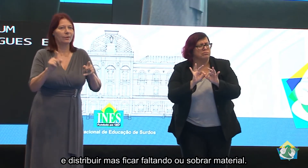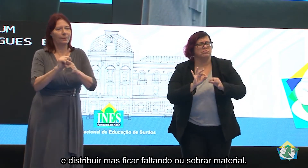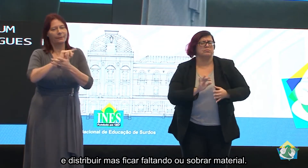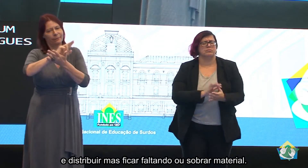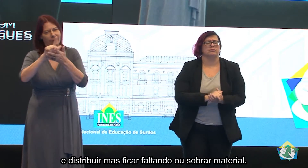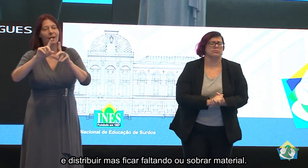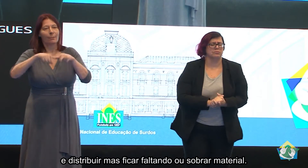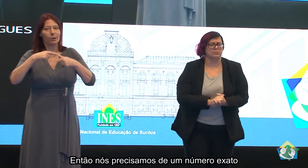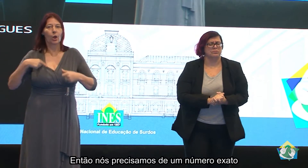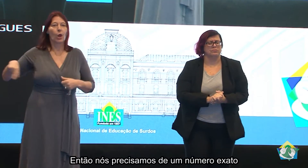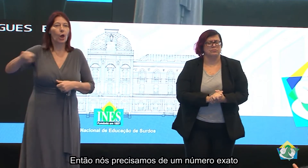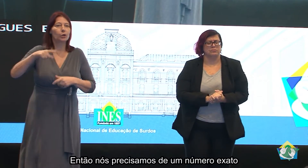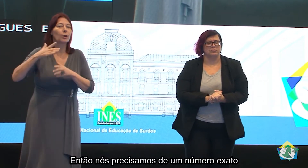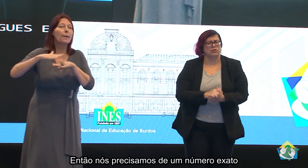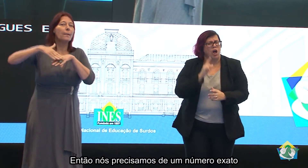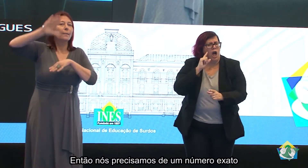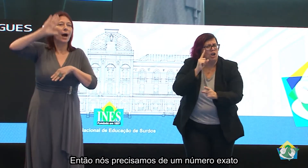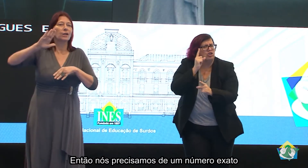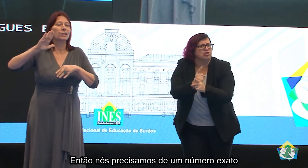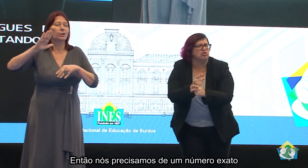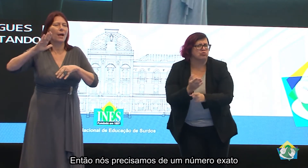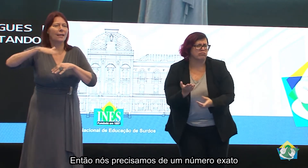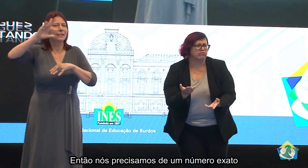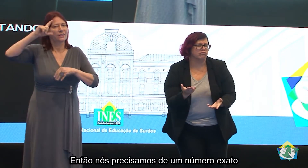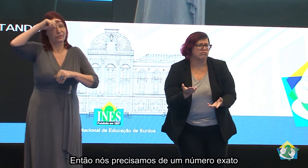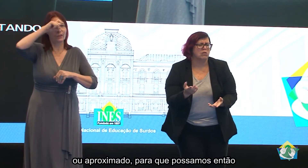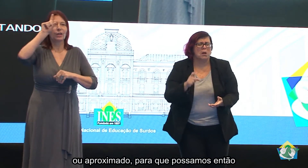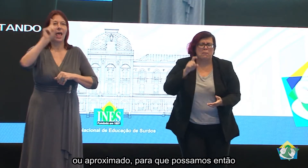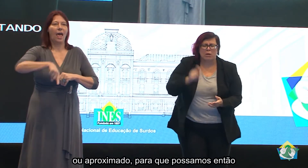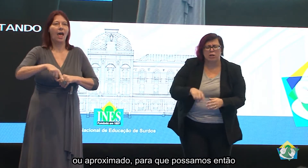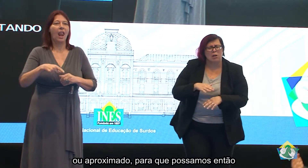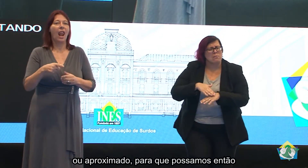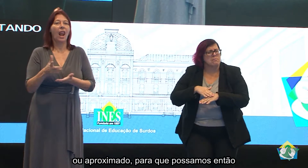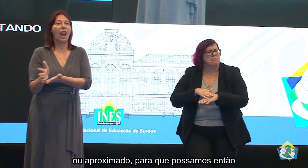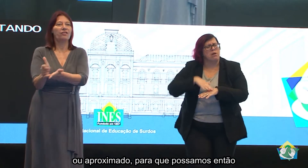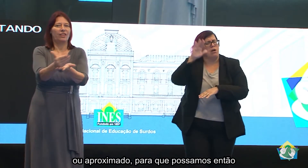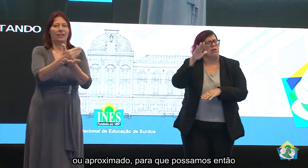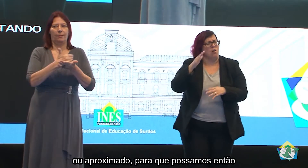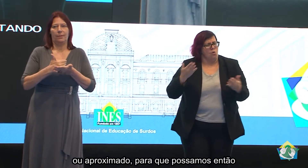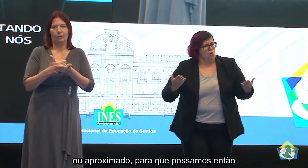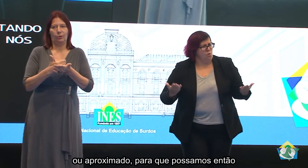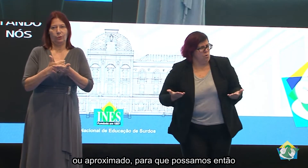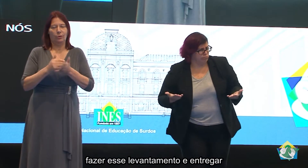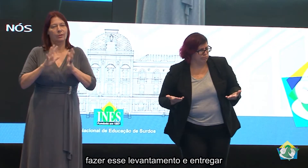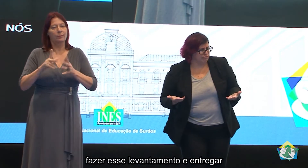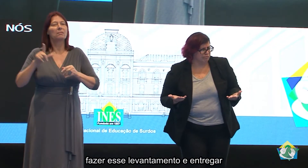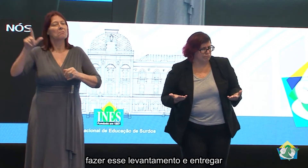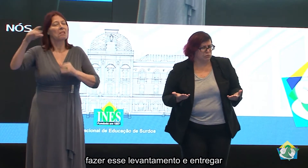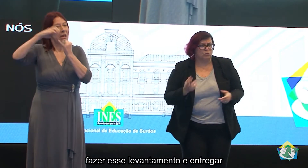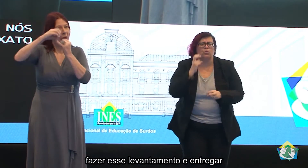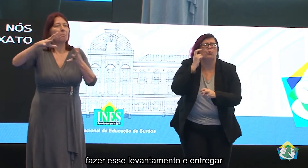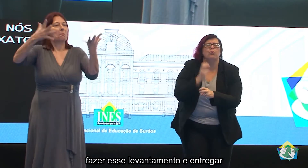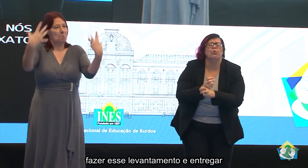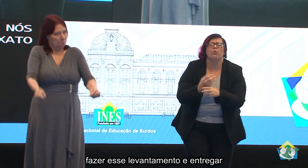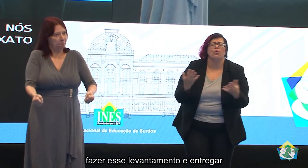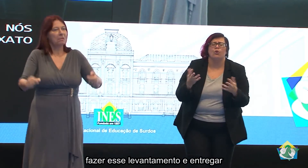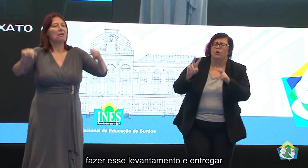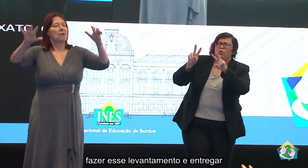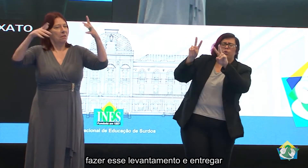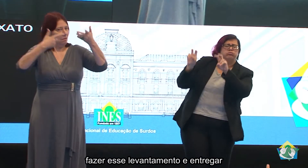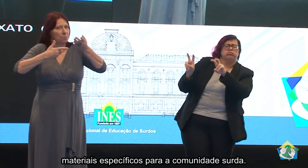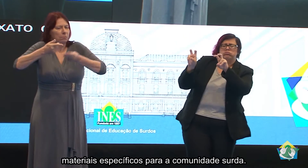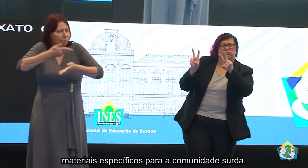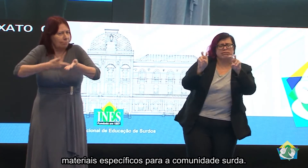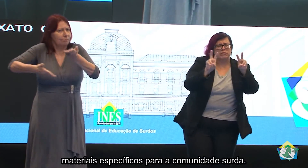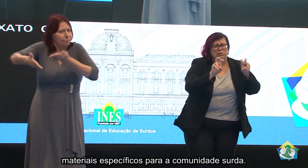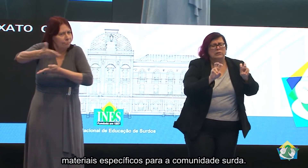ou sobrar material. Então, nós precisamos de um número exato ou aproximado para que possamos, então, fazer esse levantamento e